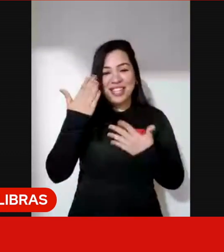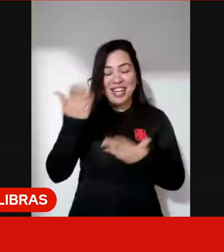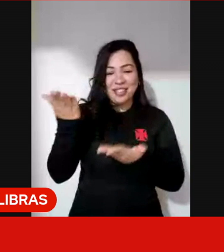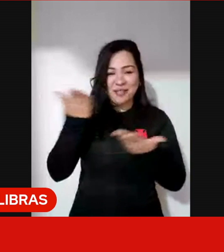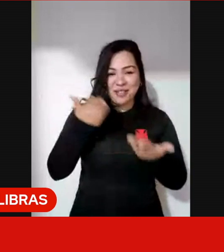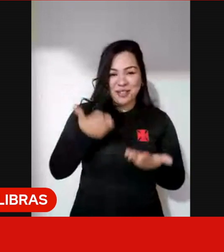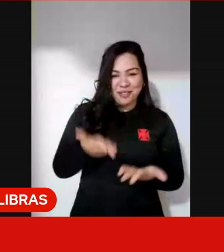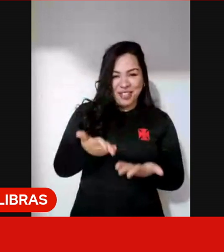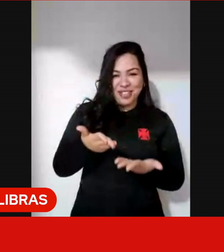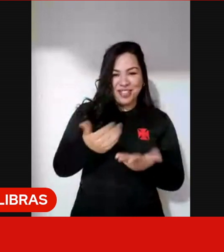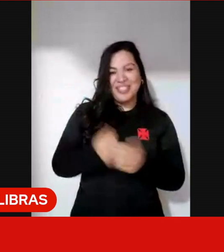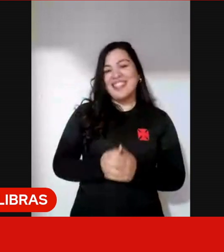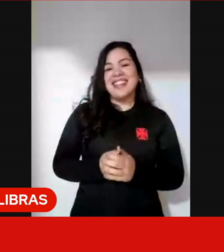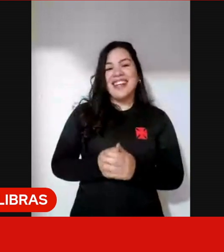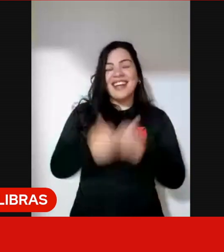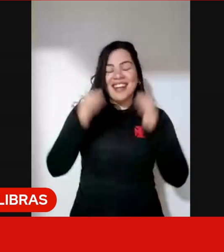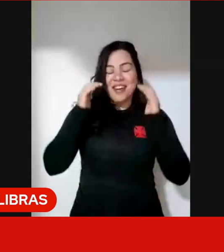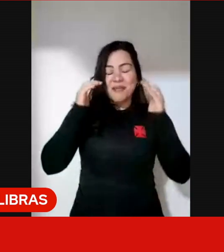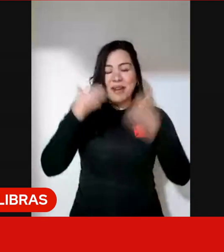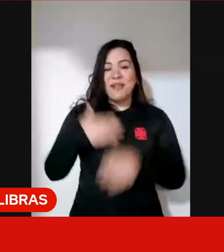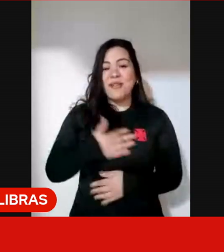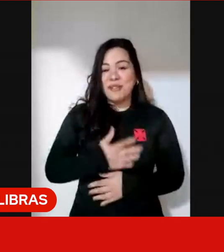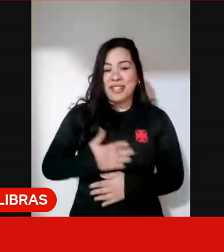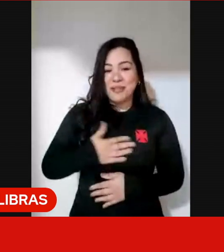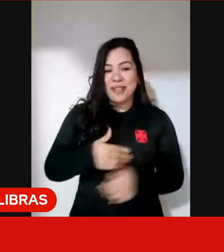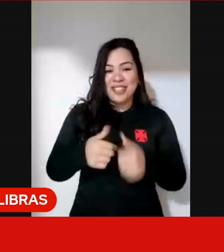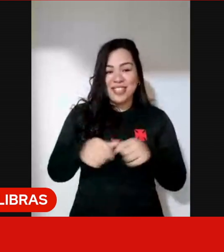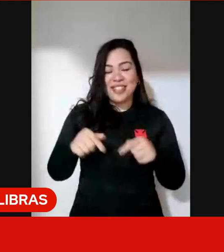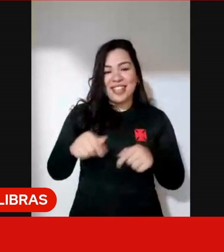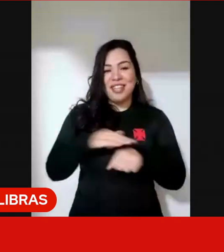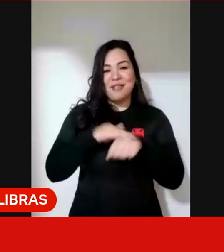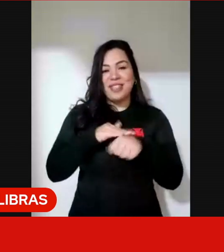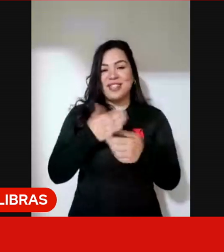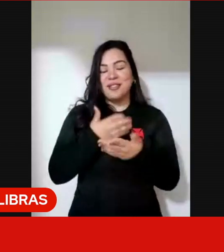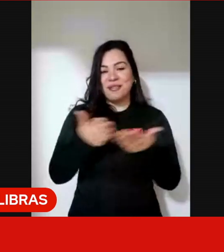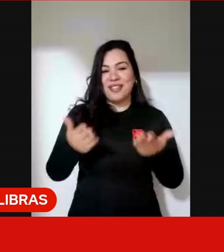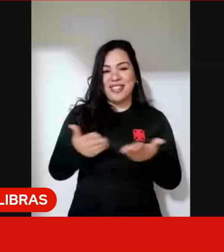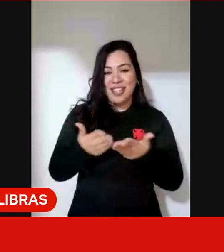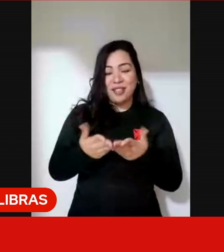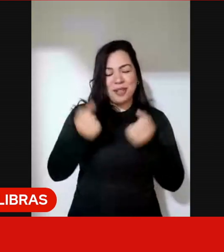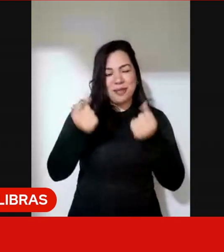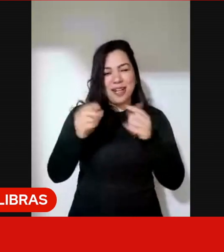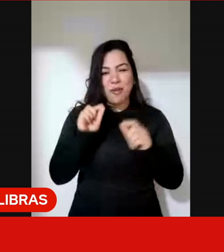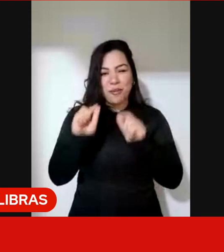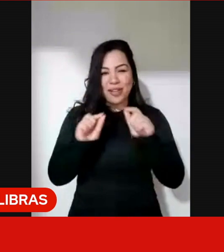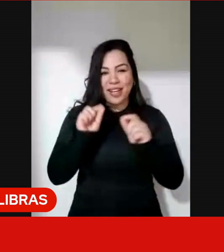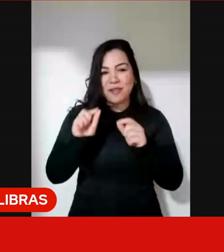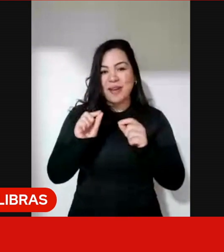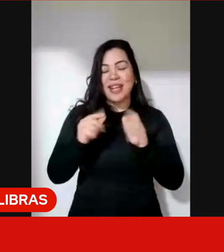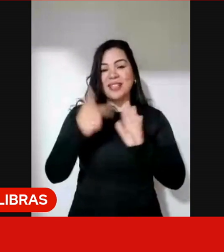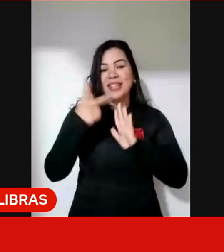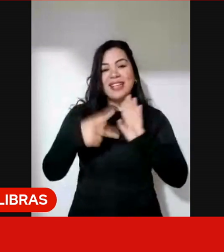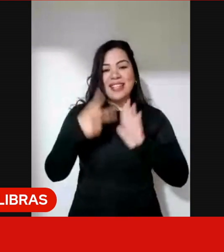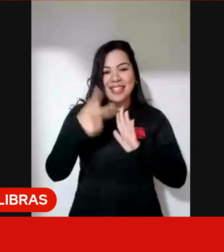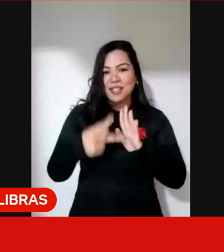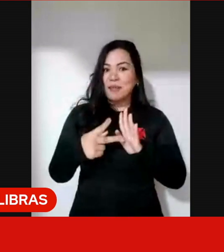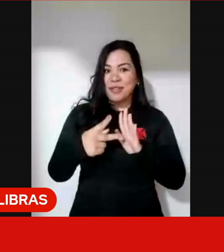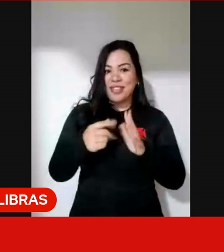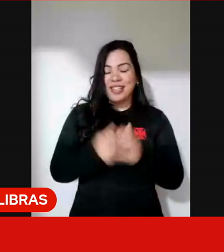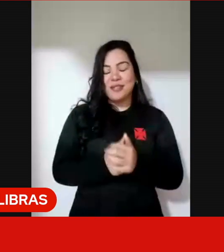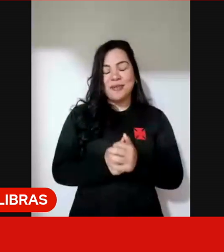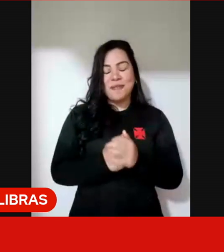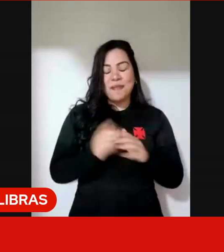Primeiramente, obrigado pelo convite. É uma honra e um grande prazer estar aqui conversando com vocês para explicar um pouquinho mais